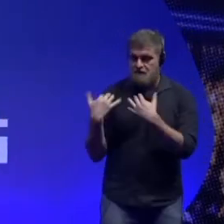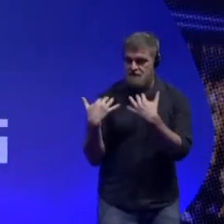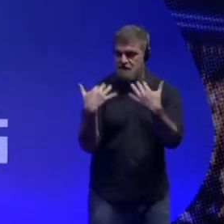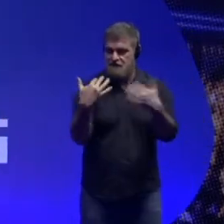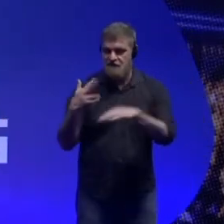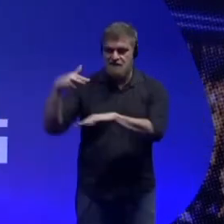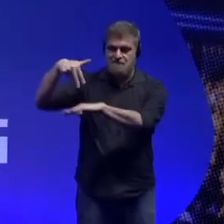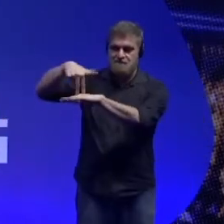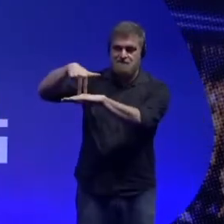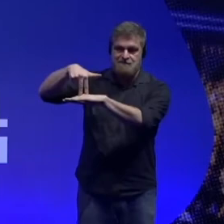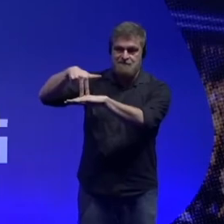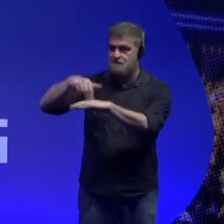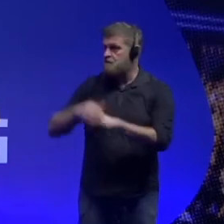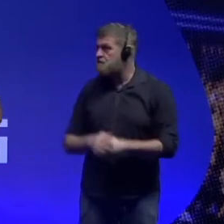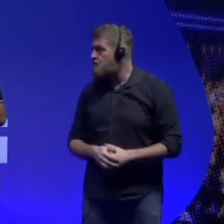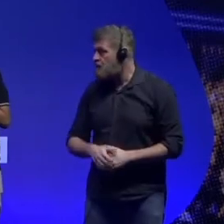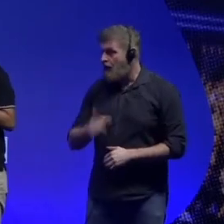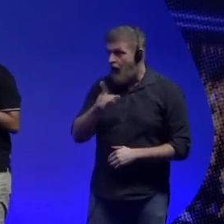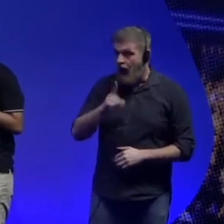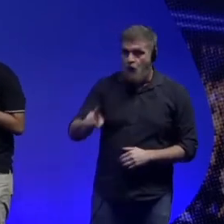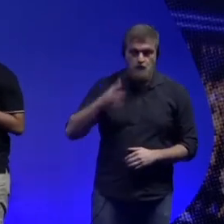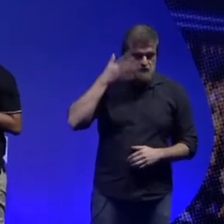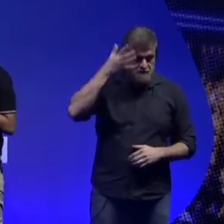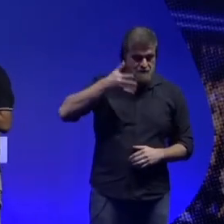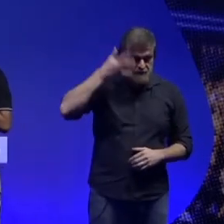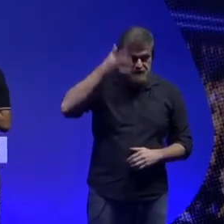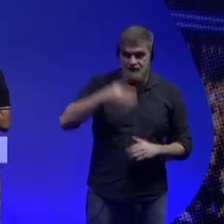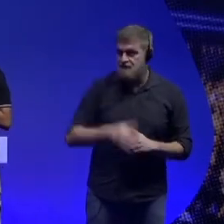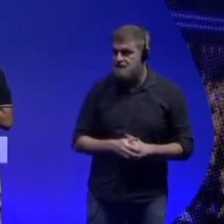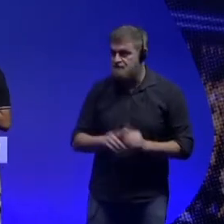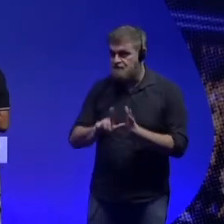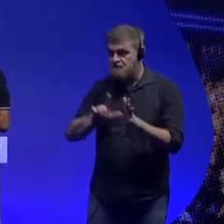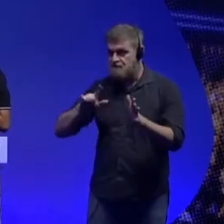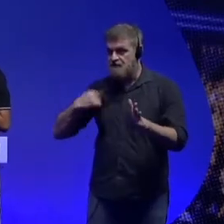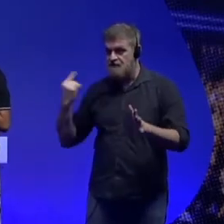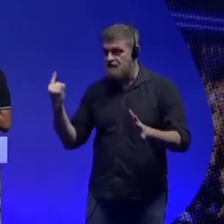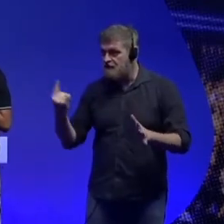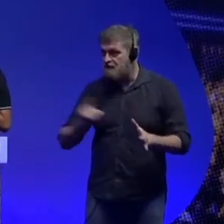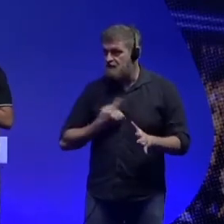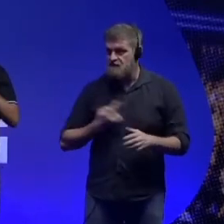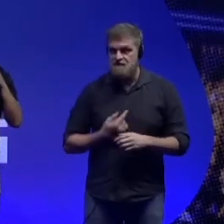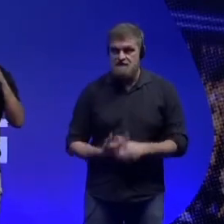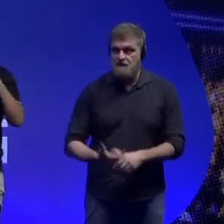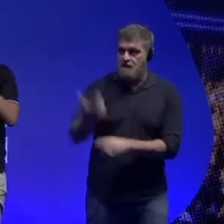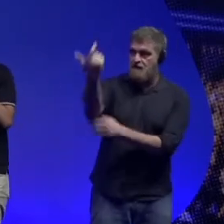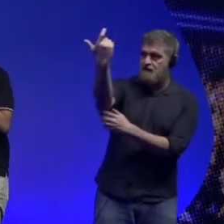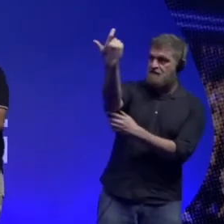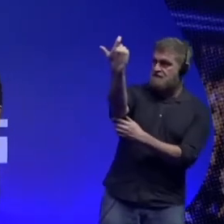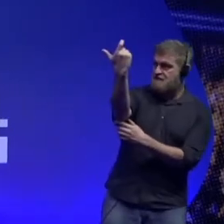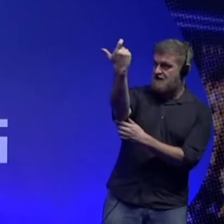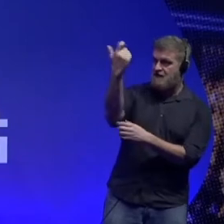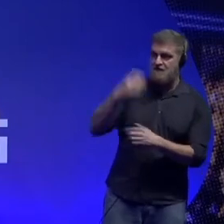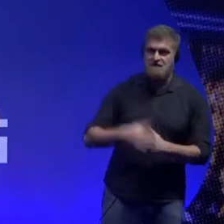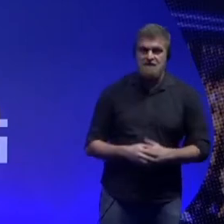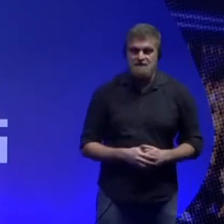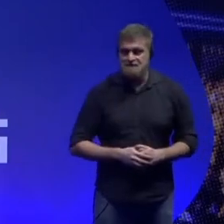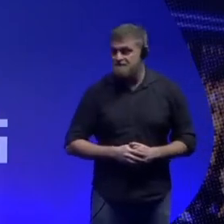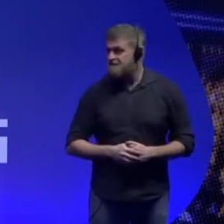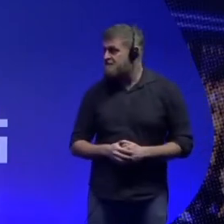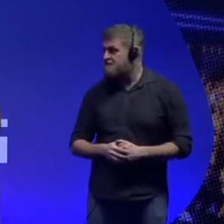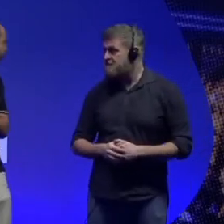Muito obrigado. Como a última palestra da arena, antes da gente fazer uma selfona aqui no palco. A gente chama de